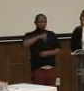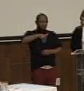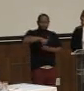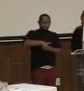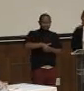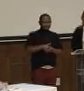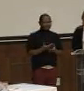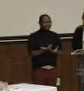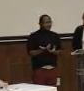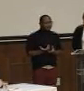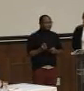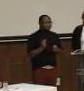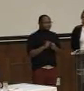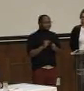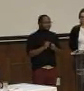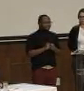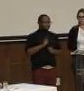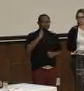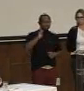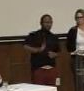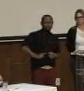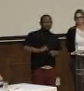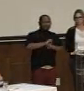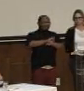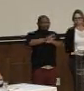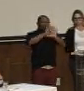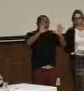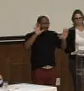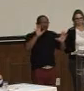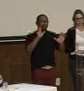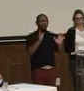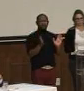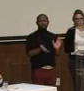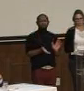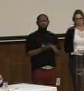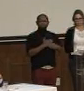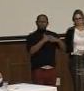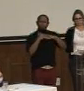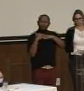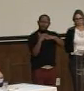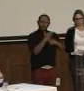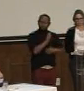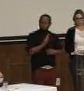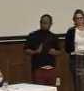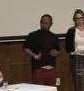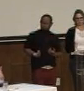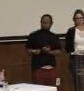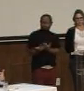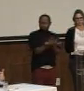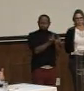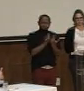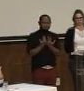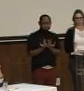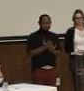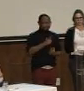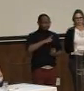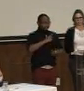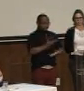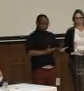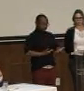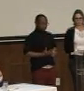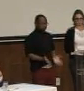gestão transparente, uma gestão democrática, né, uma gestão que valorize os servidores,